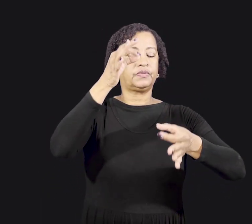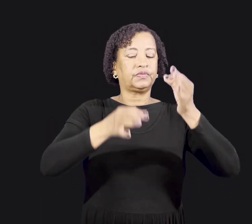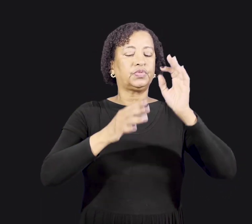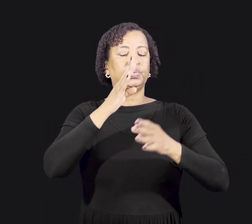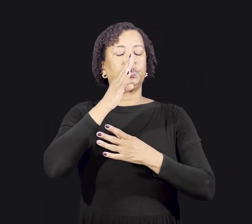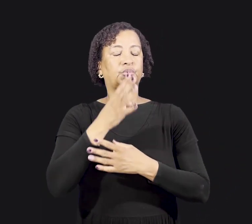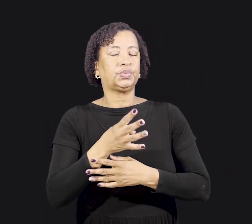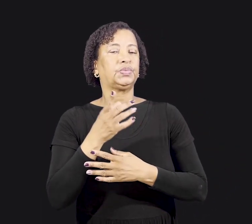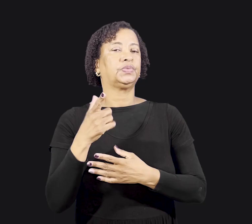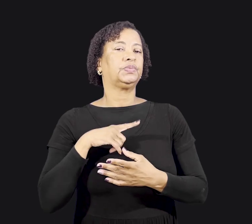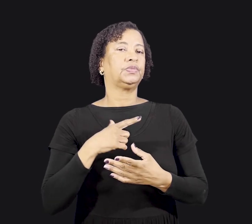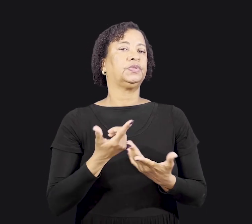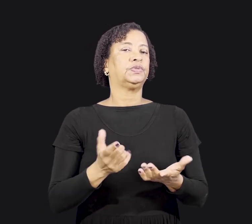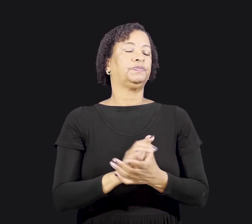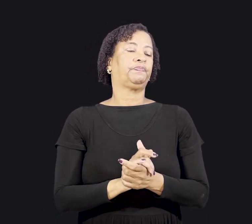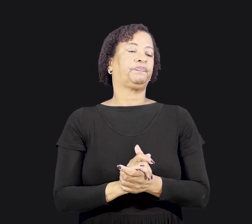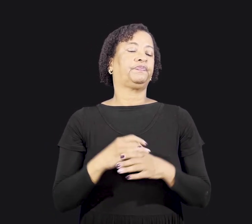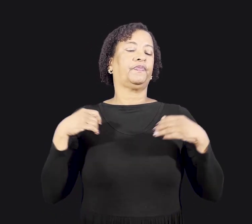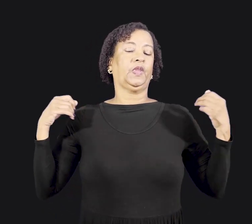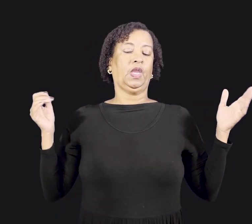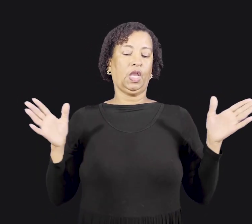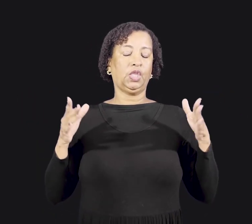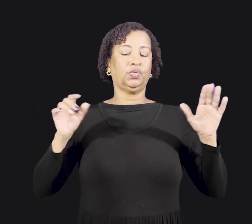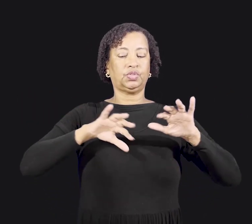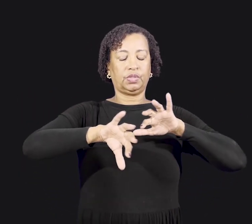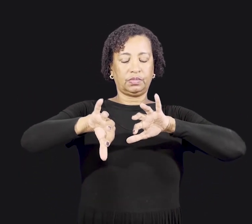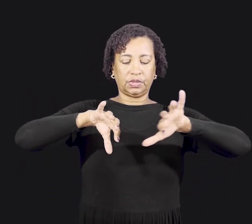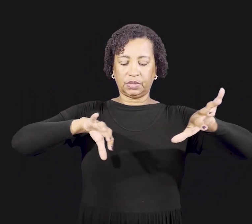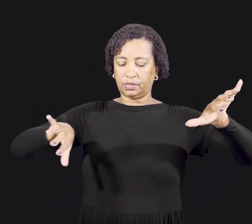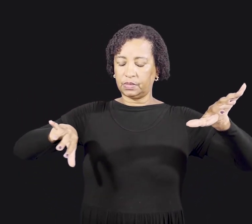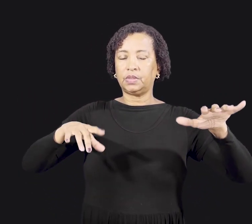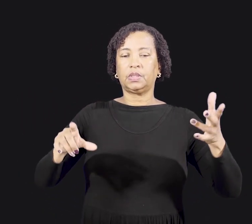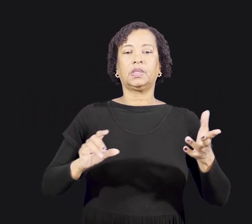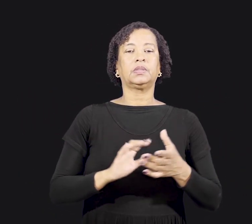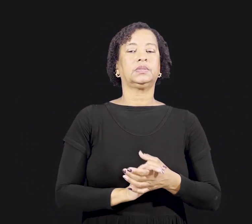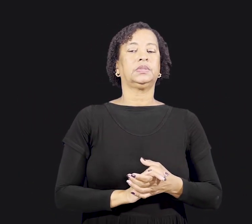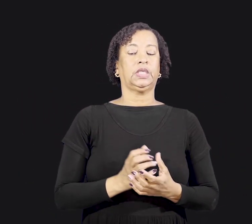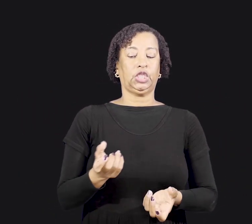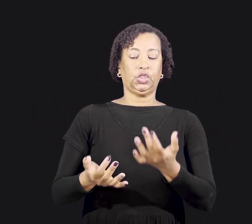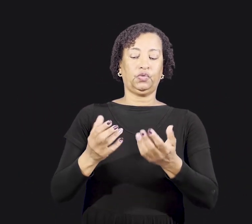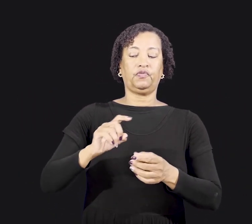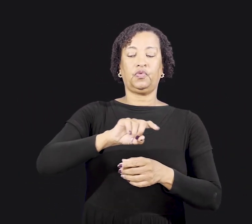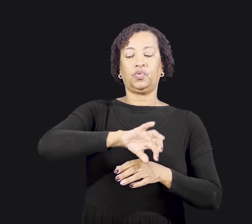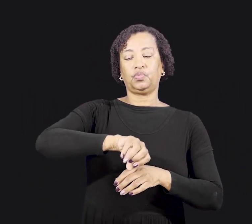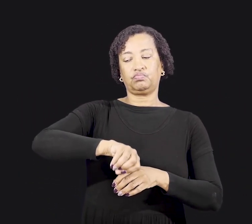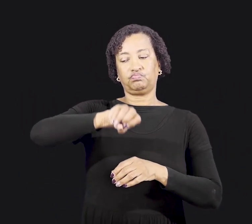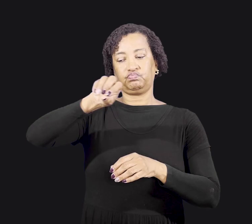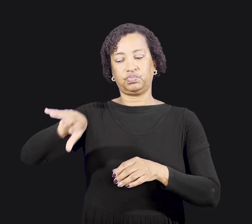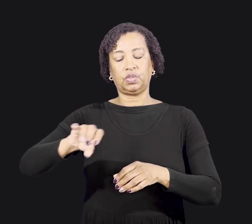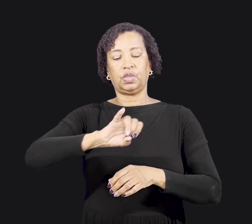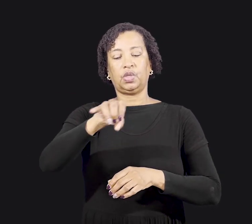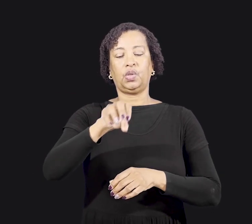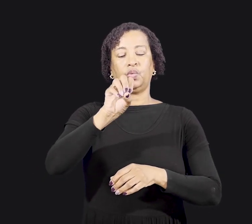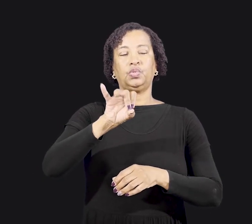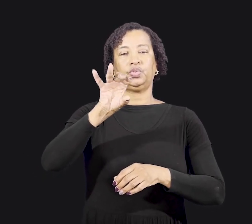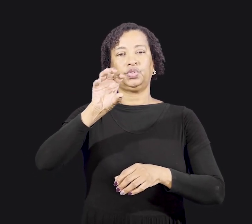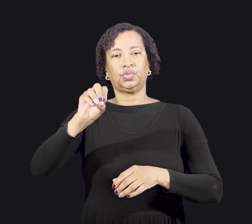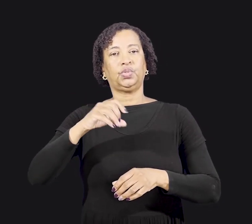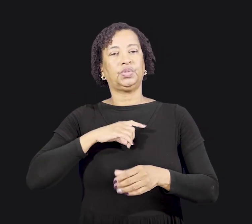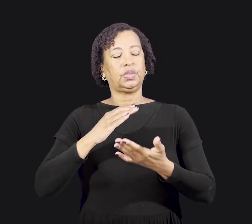E os encarregados são os anjos que separarão um e outro e jogarão o joio no fogo. Existe algo encorajador e esperançoso